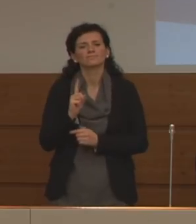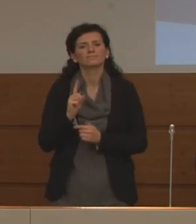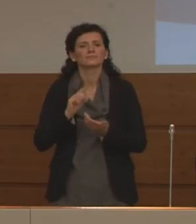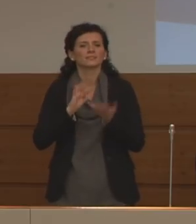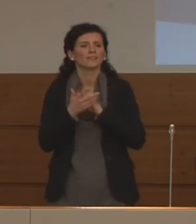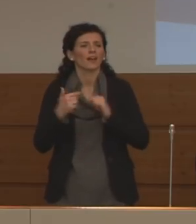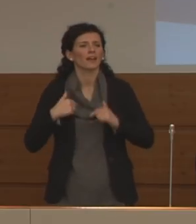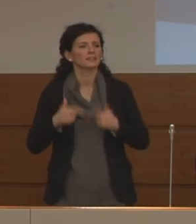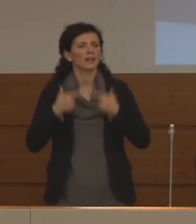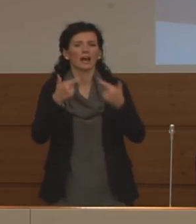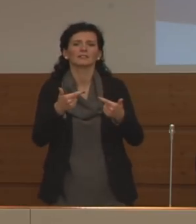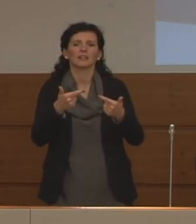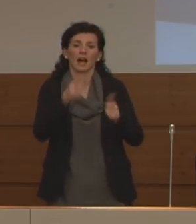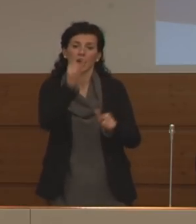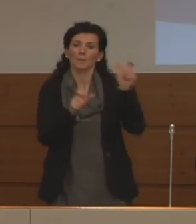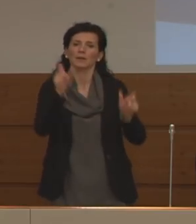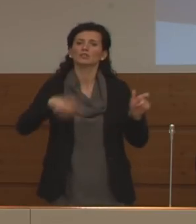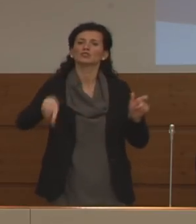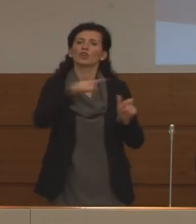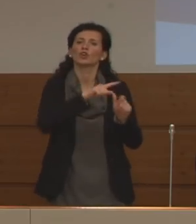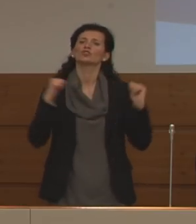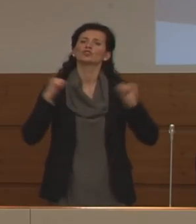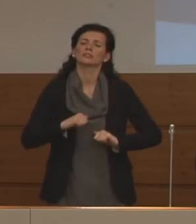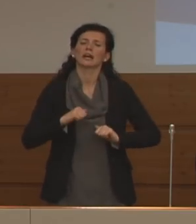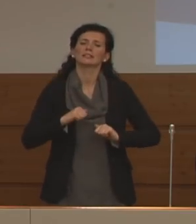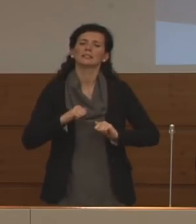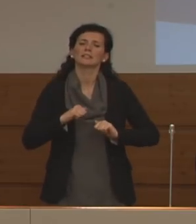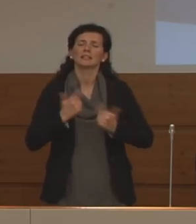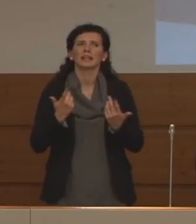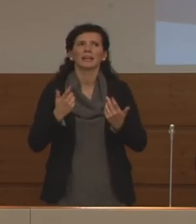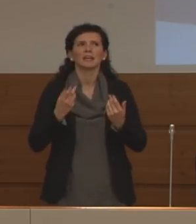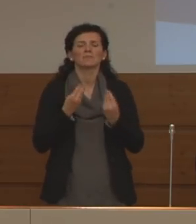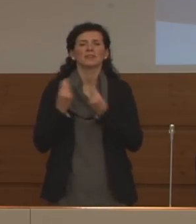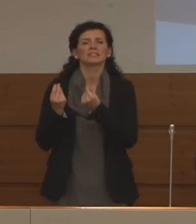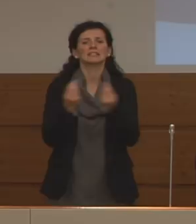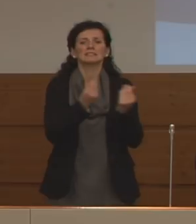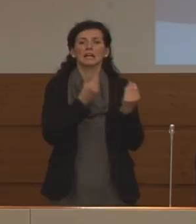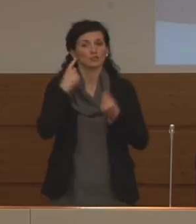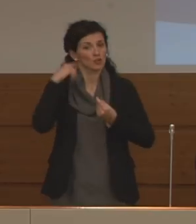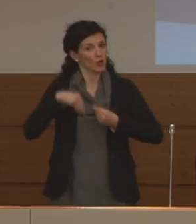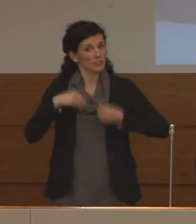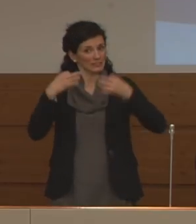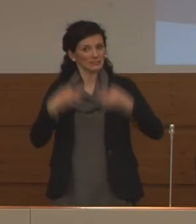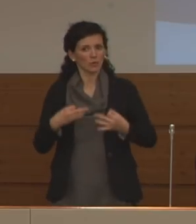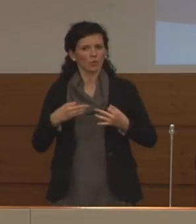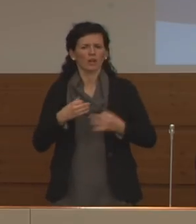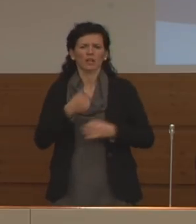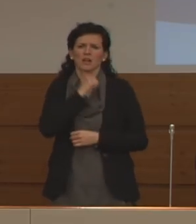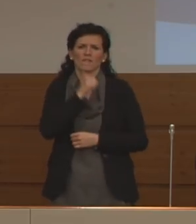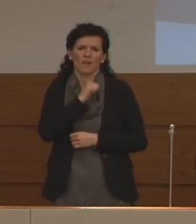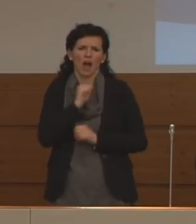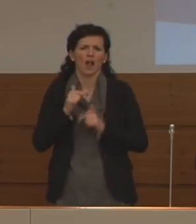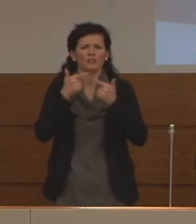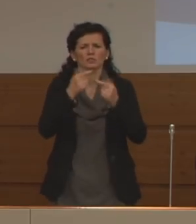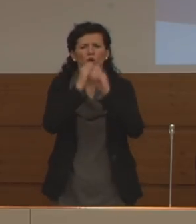di questo paese falsi sensazioni di sicurezza che sono assolutamente